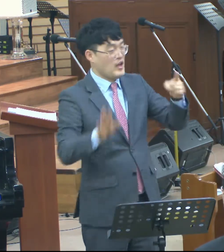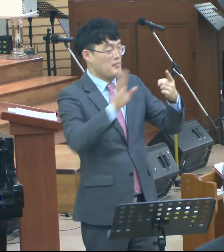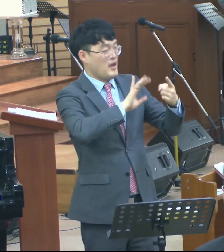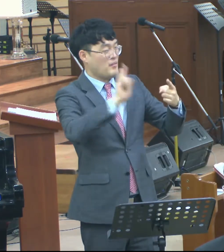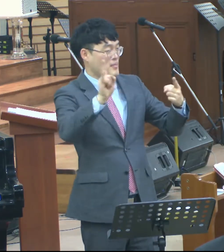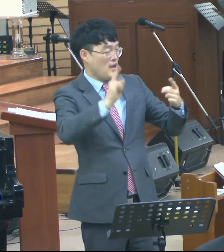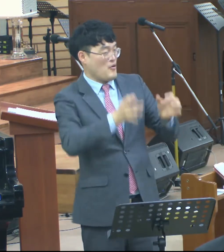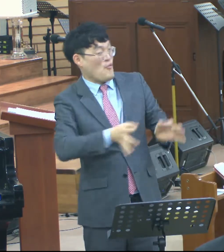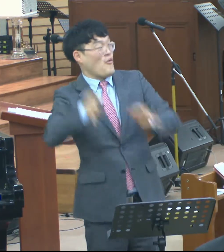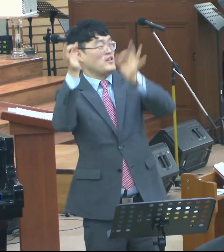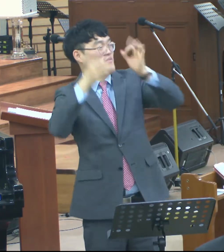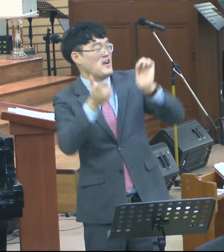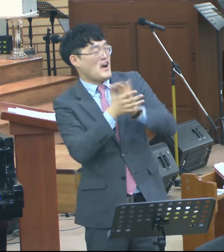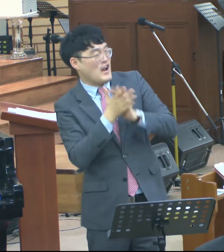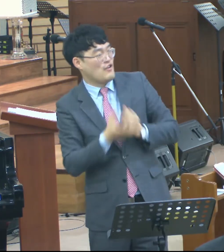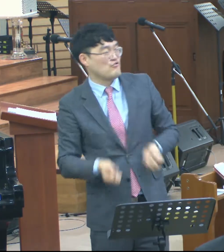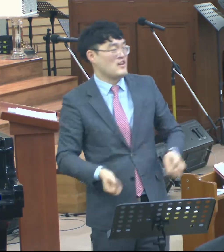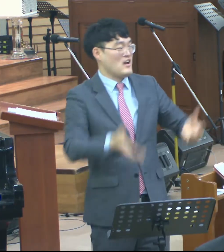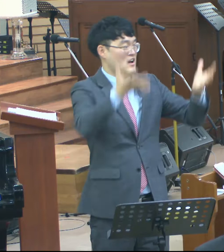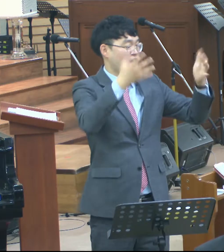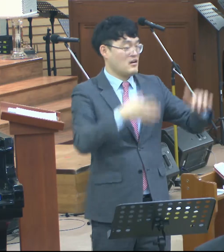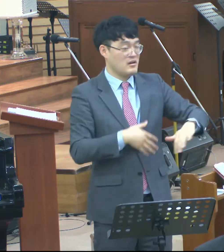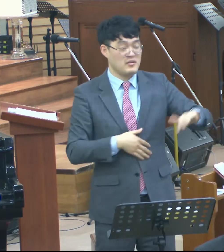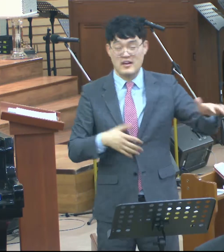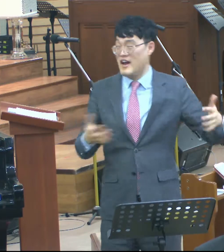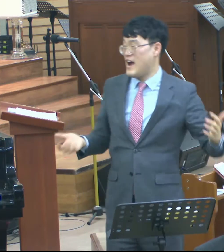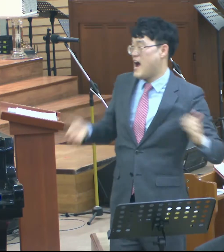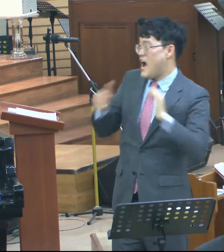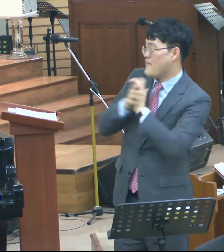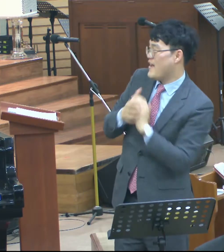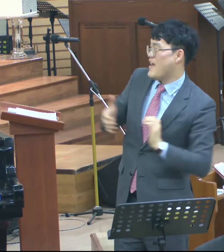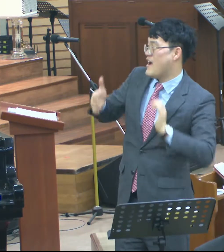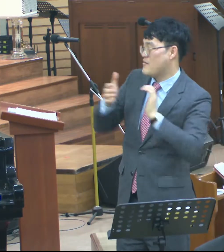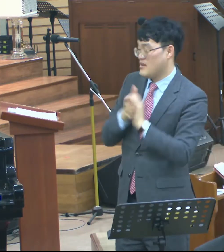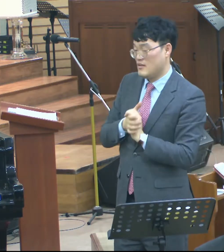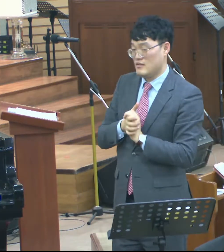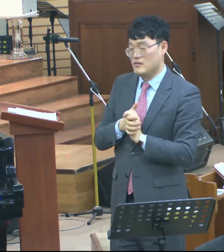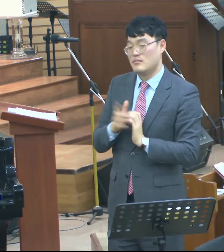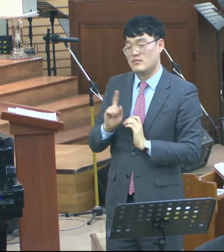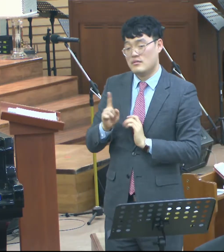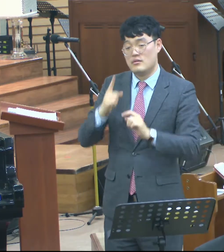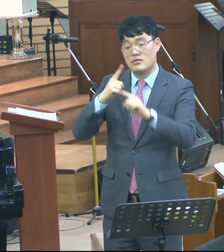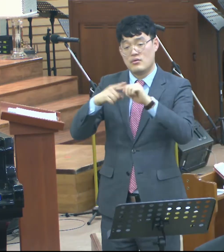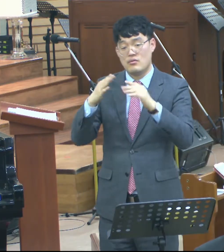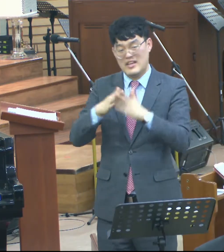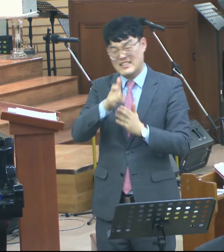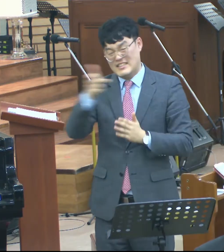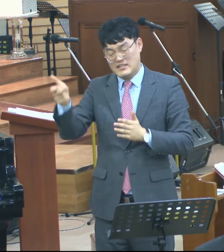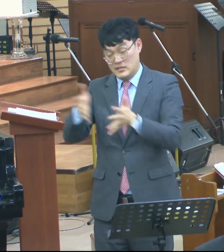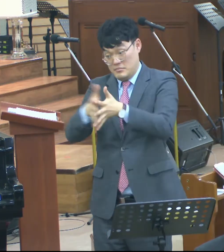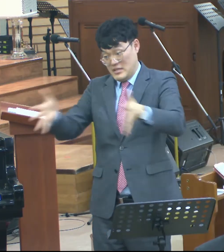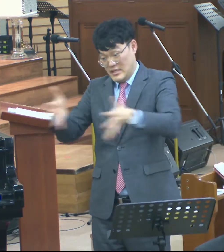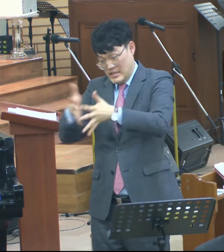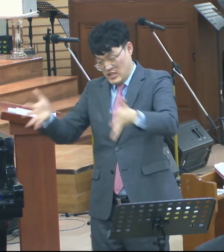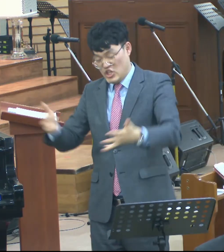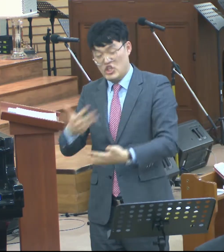얘기했어요. 그 교회는 큰 빌딩을 8채를 갖고 있었어요. 교인도 20,000명이 넘어갔어요. 30,000명도